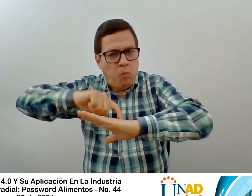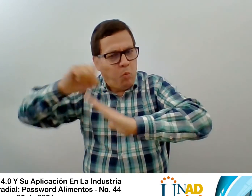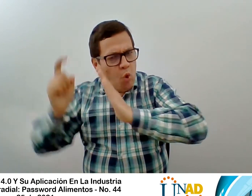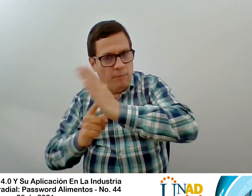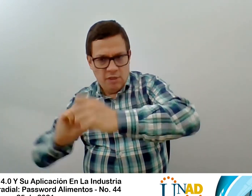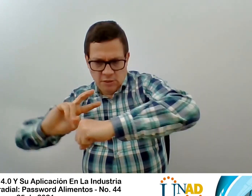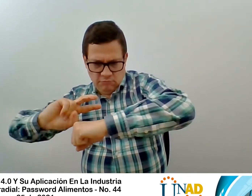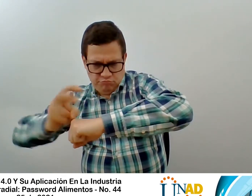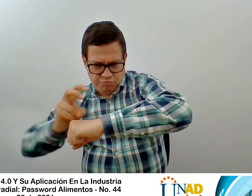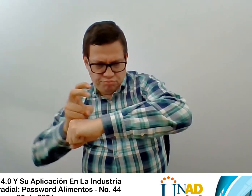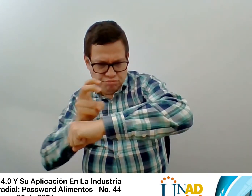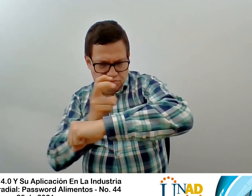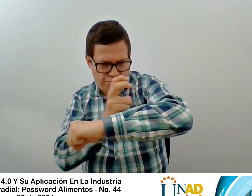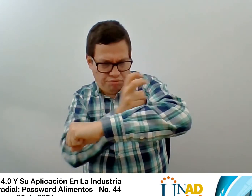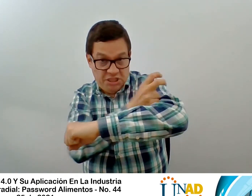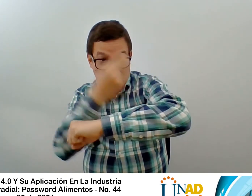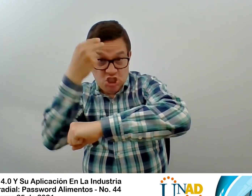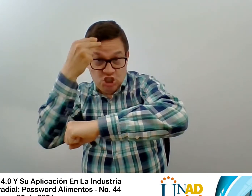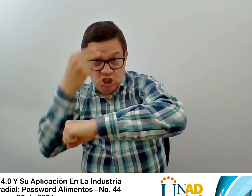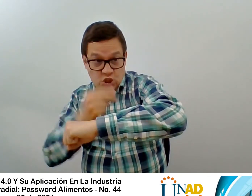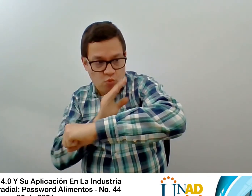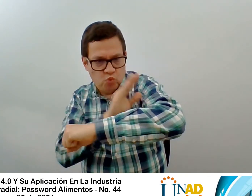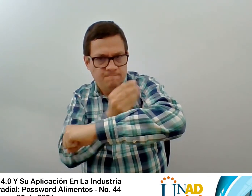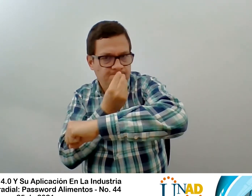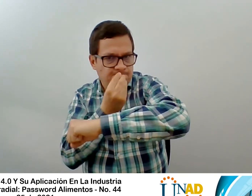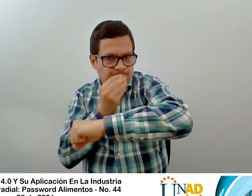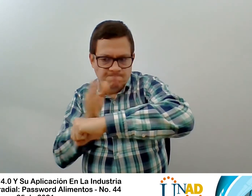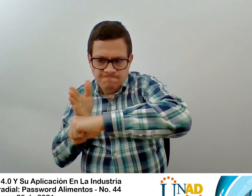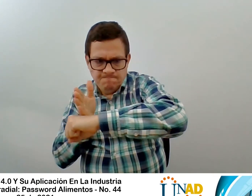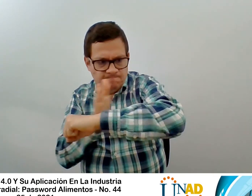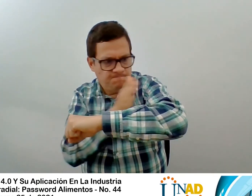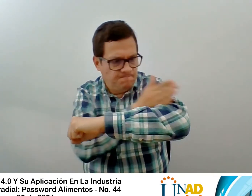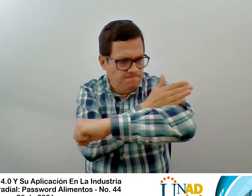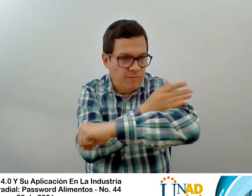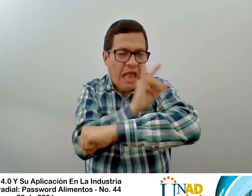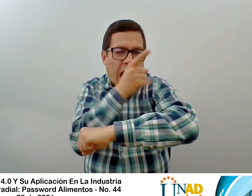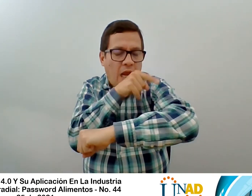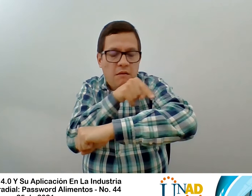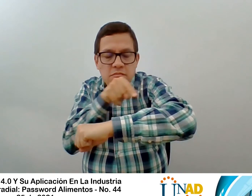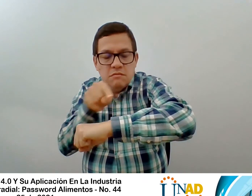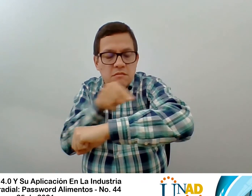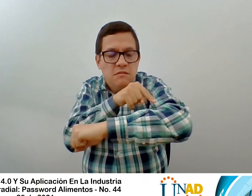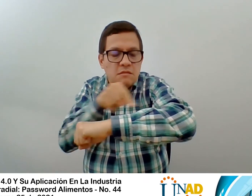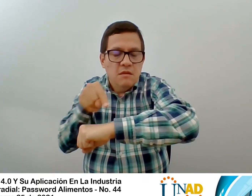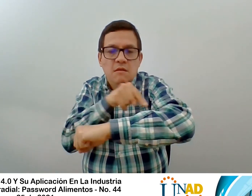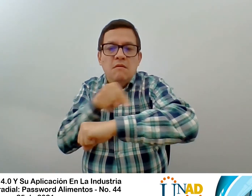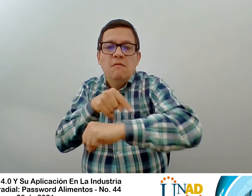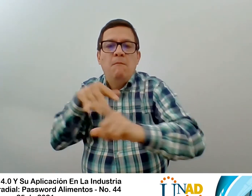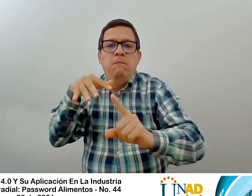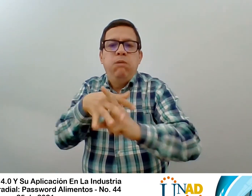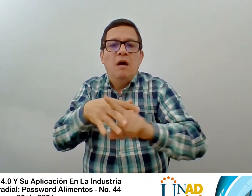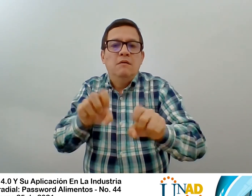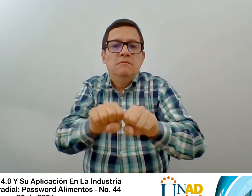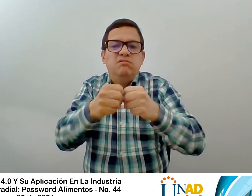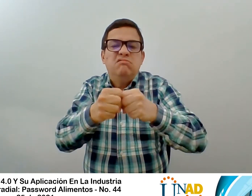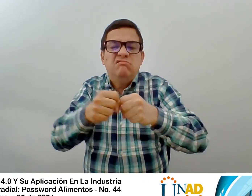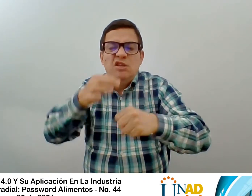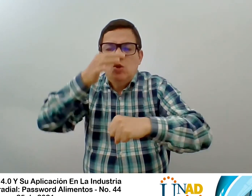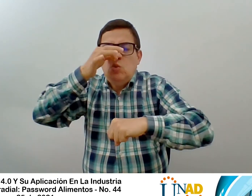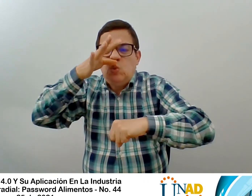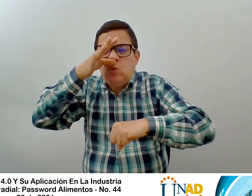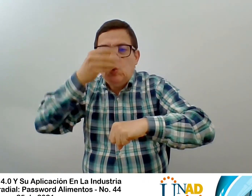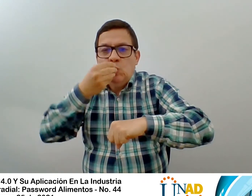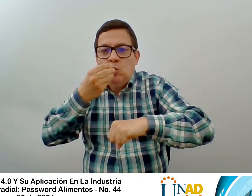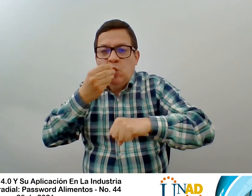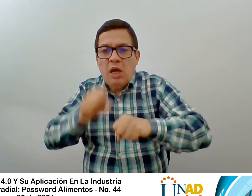es tener una trazabilidad completa. ¿Por qué? Porque en cualquier punto podemos tener una contaminación y algún